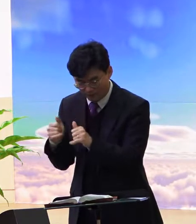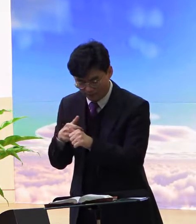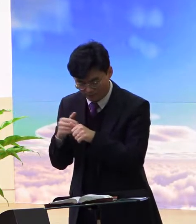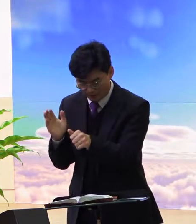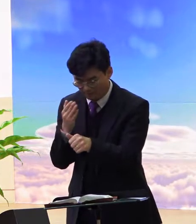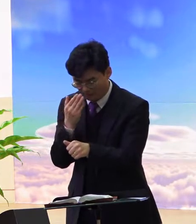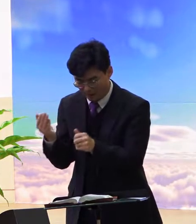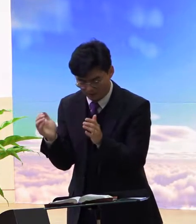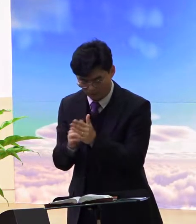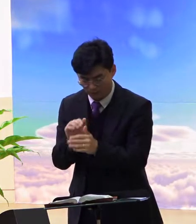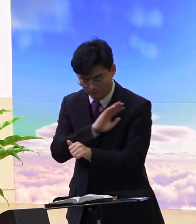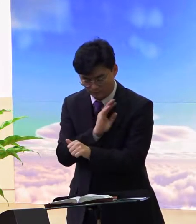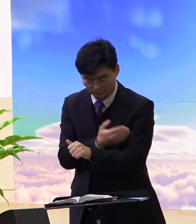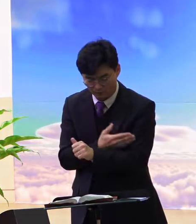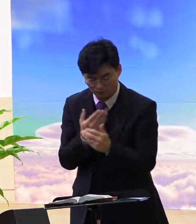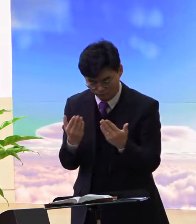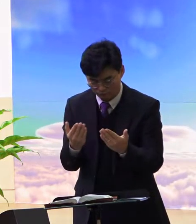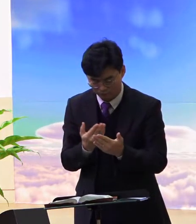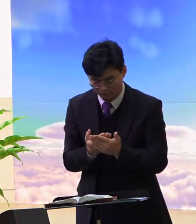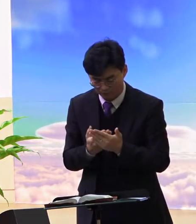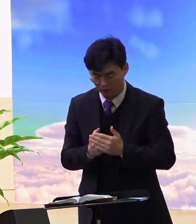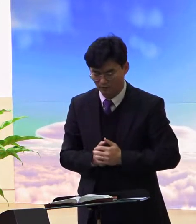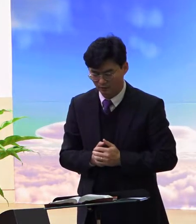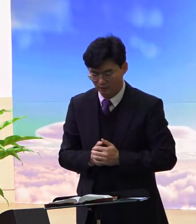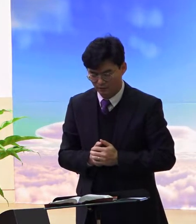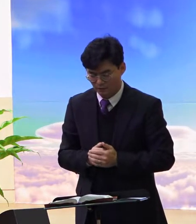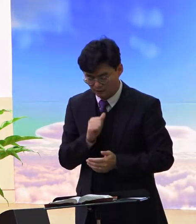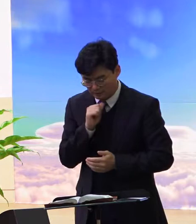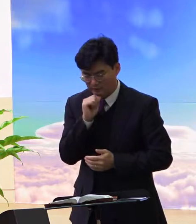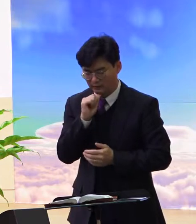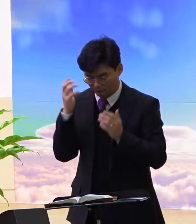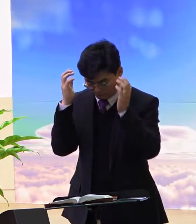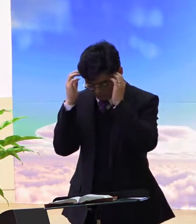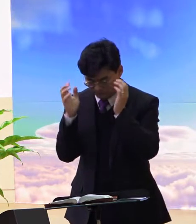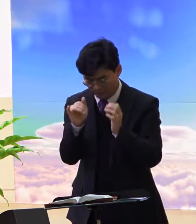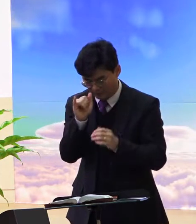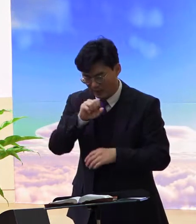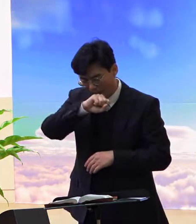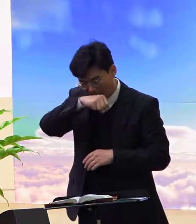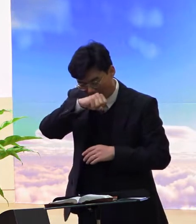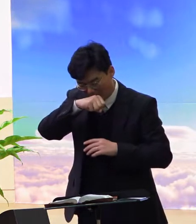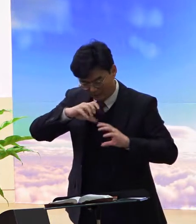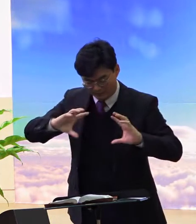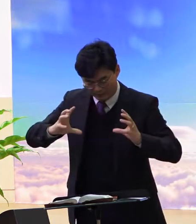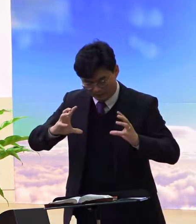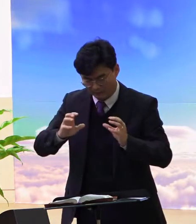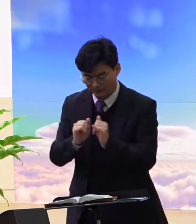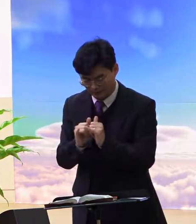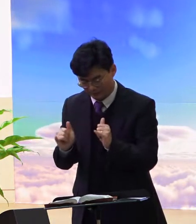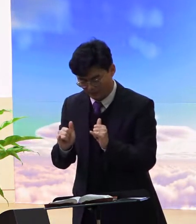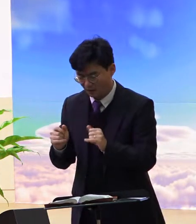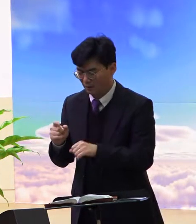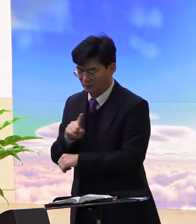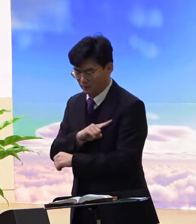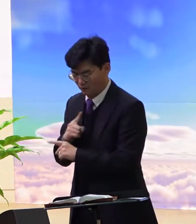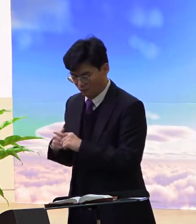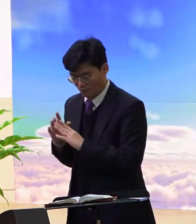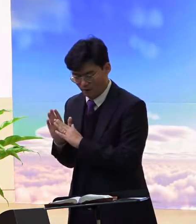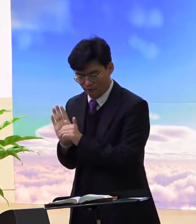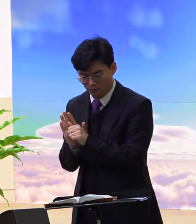기아와 질병으로 고통받고 있는 아프리카의 수많은 사람들에게 우리 교회를 통해 한 끼의 식사가